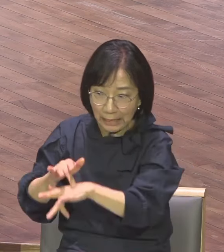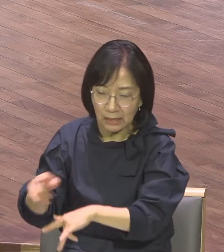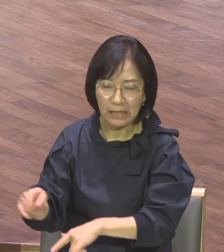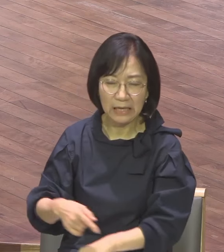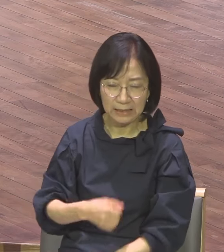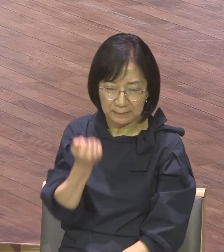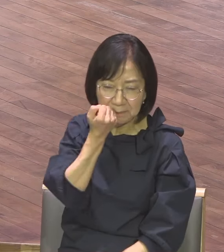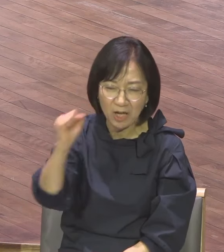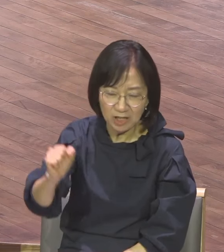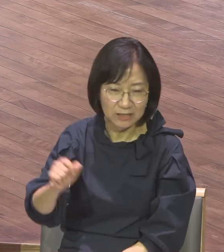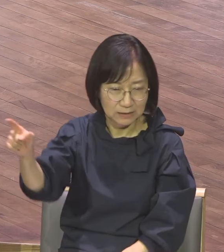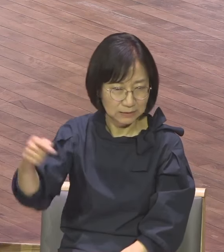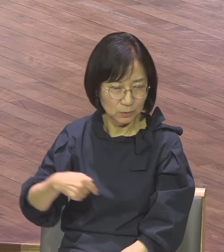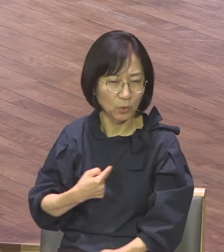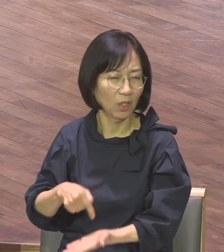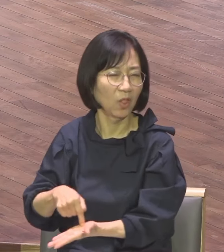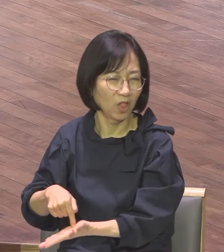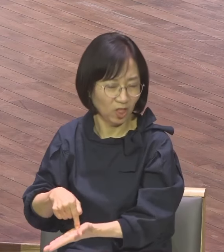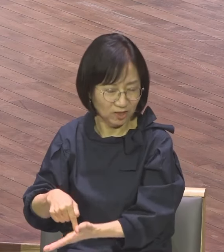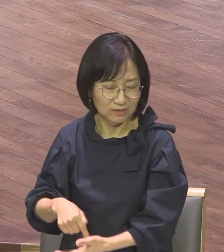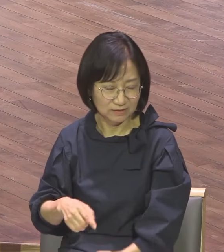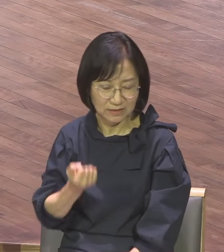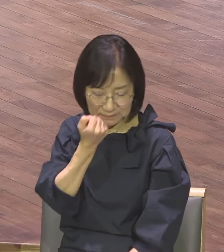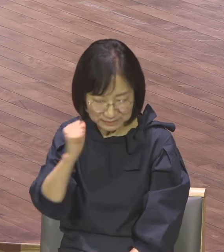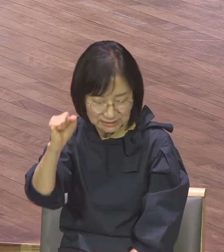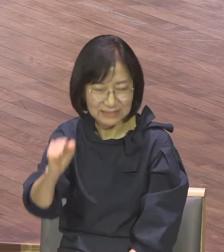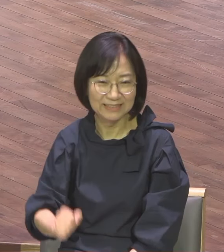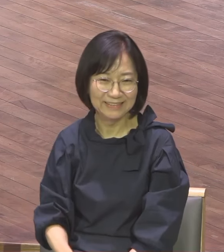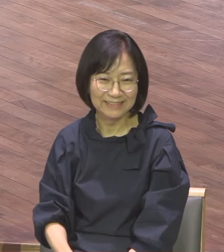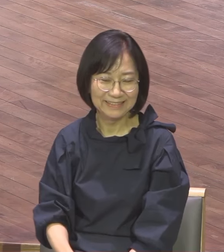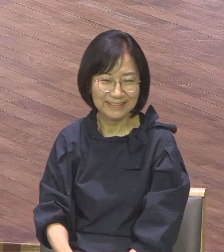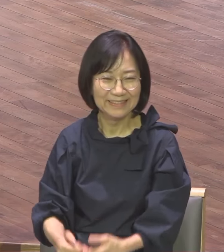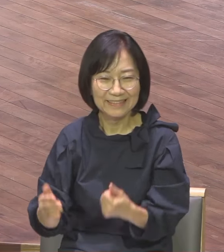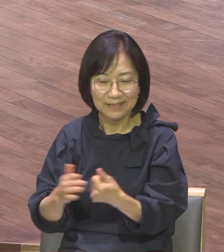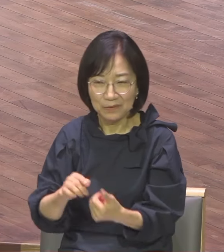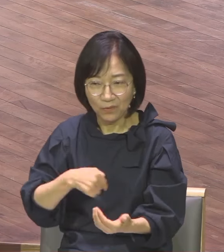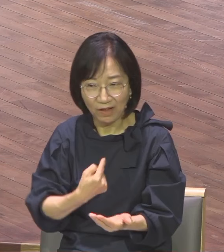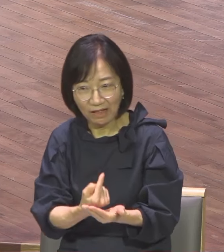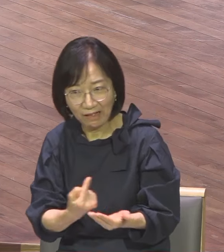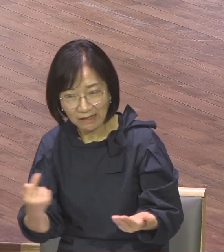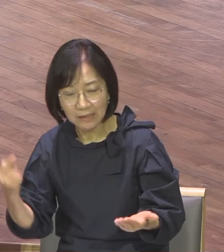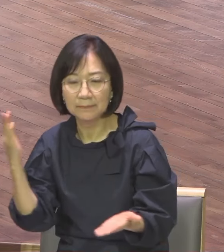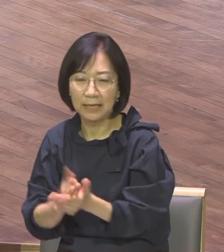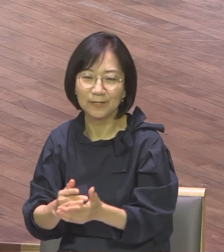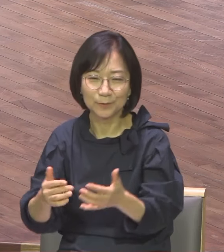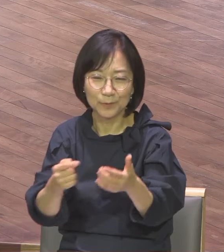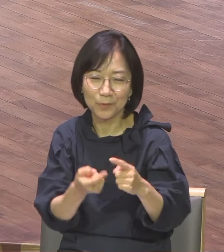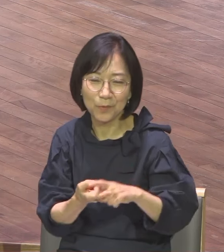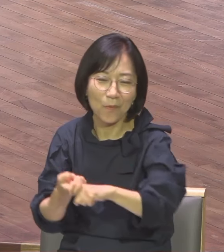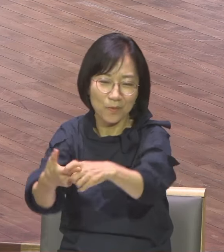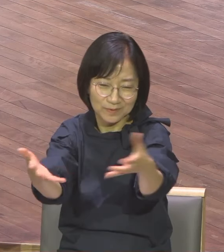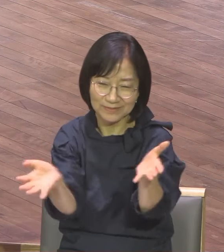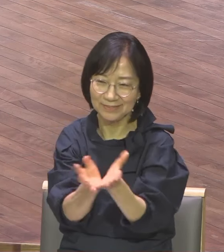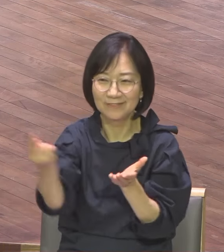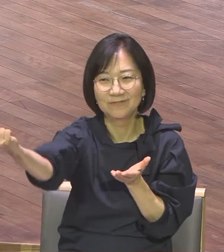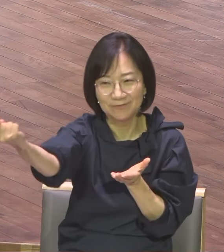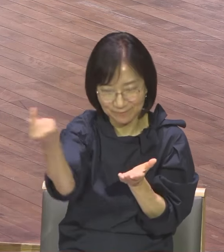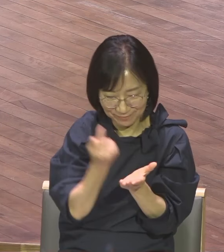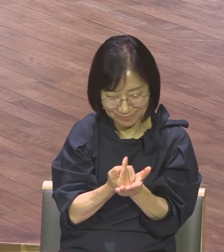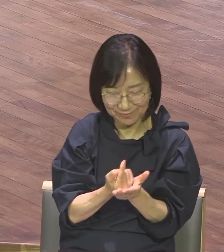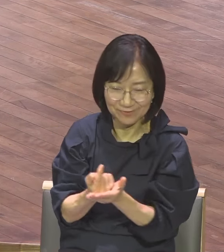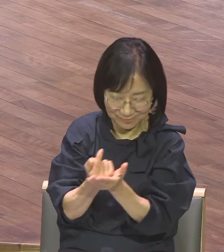여러분들은 빨리 교회 안에 들어오시기 바랍니다. 공동체 안에 들어와야 돼요. 공동체 안에 들어와야 돼요. 들어와야